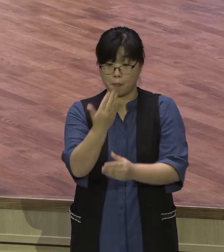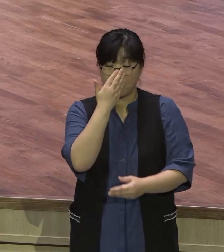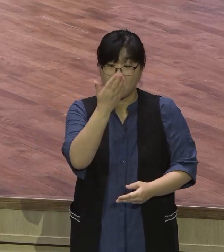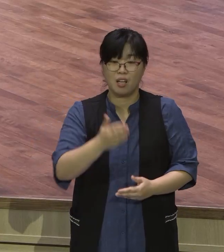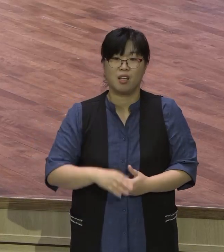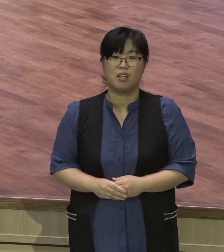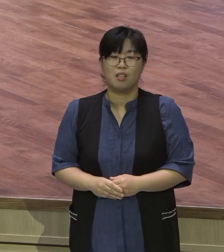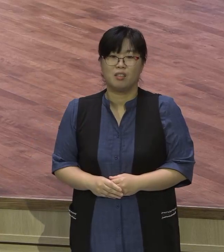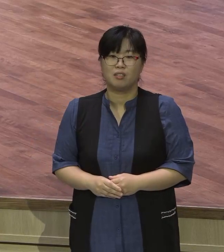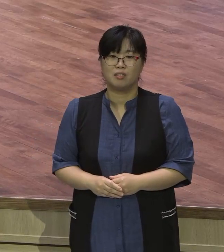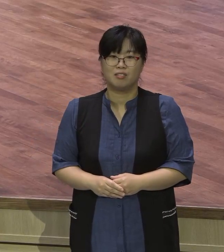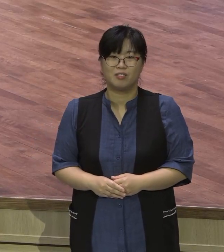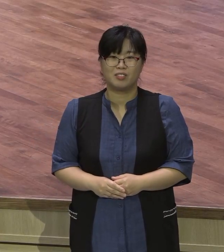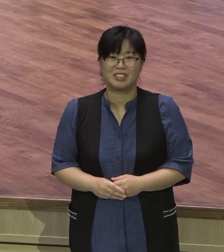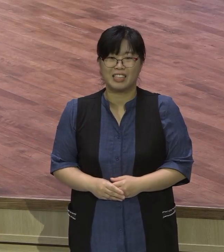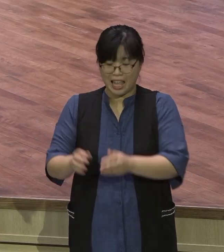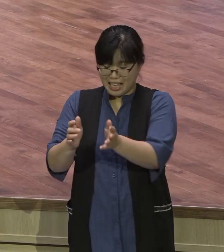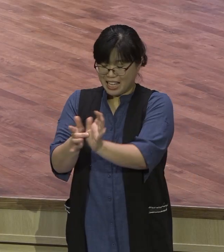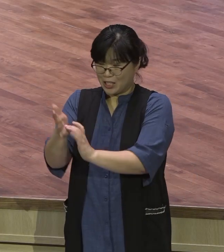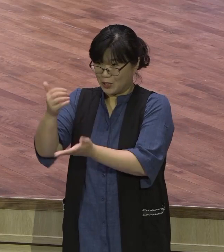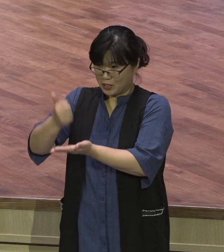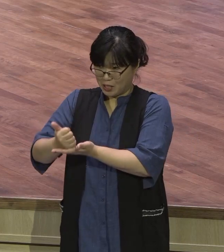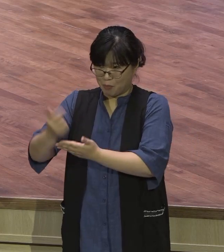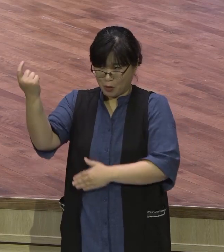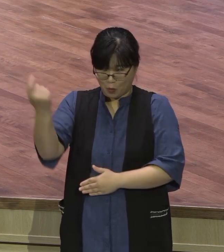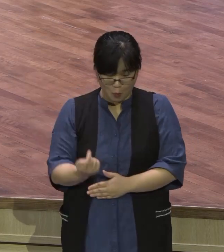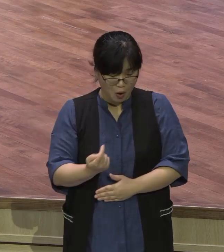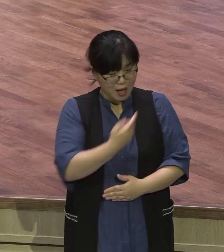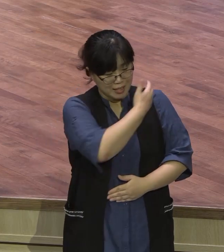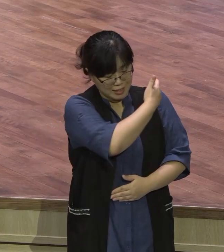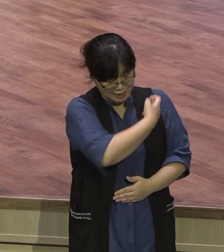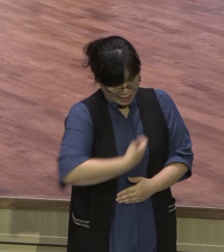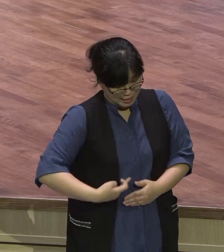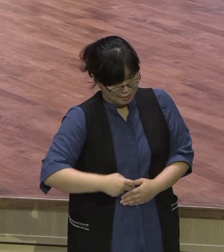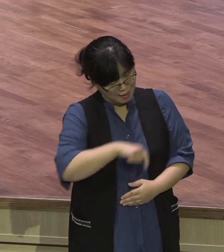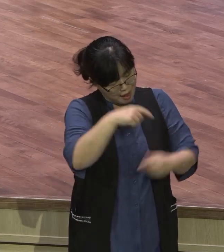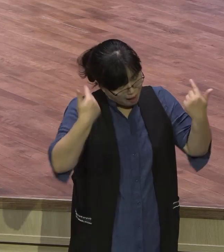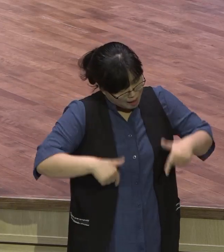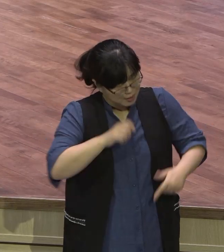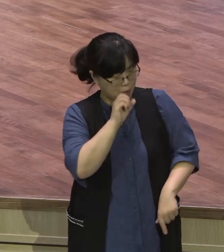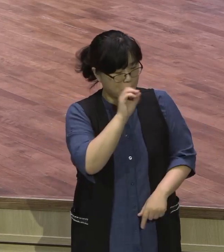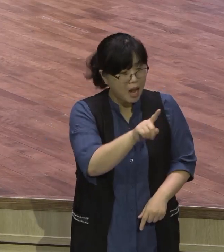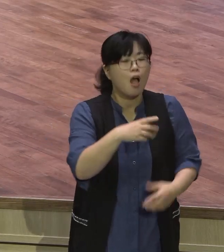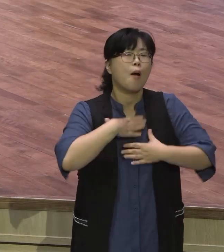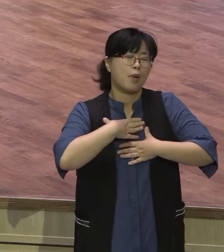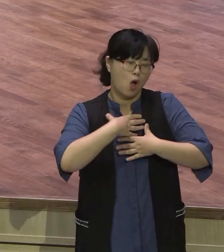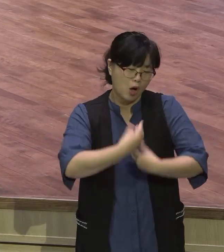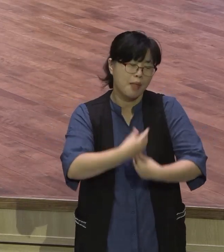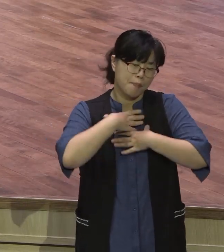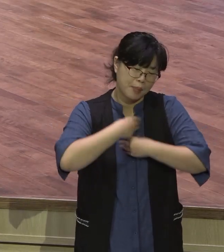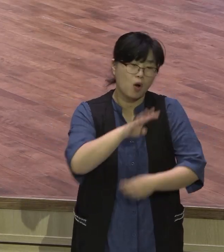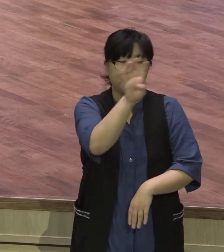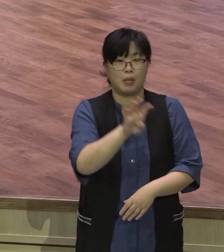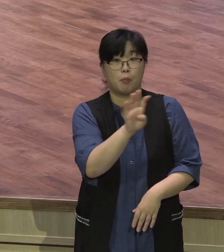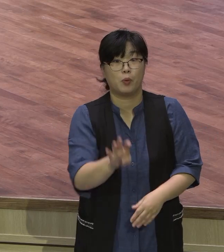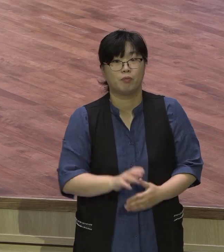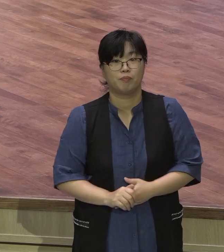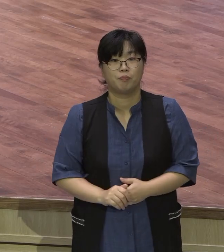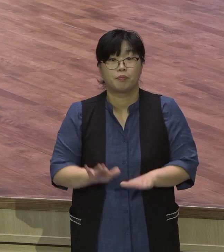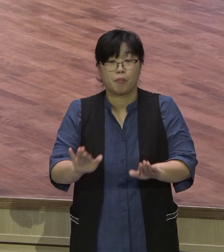말씀은 뭐냐 평강이 말씀이었어요 요한봉 14장 입실째로 보면 평안을 내게 치노니 곧 나의 평안을 내게 주느라